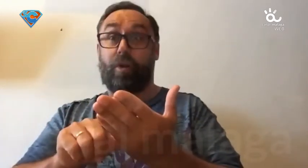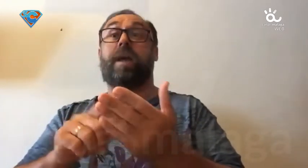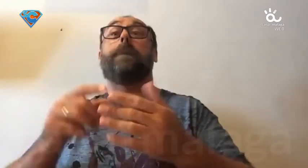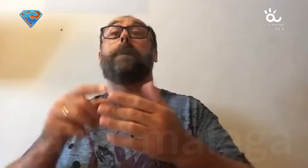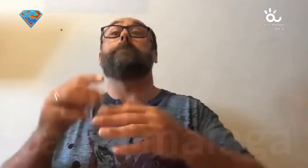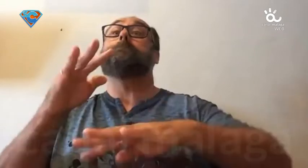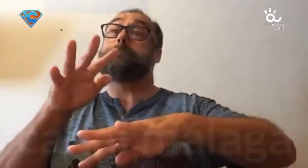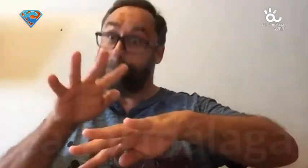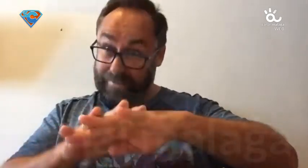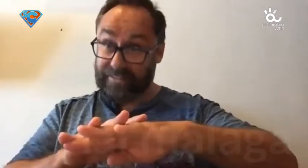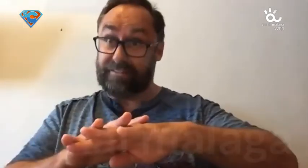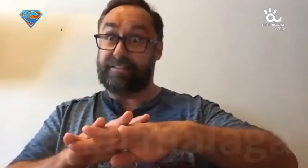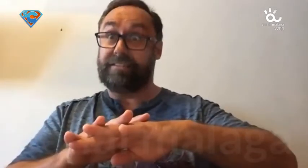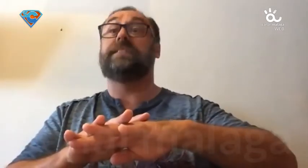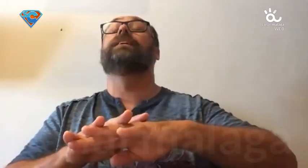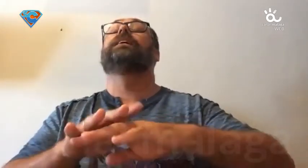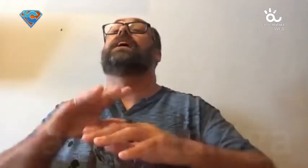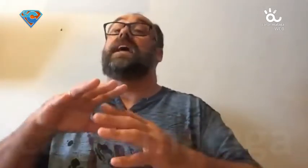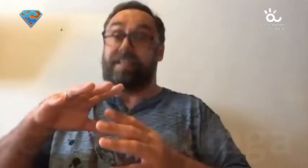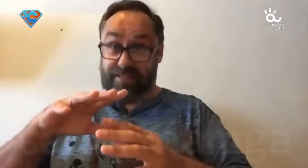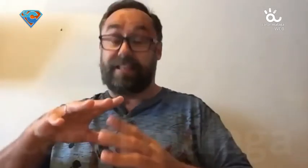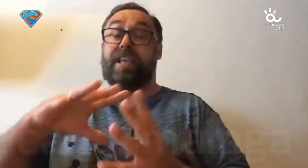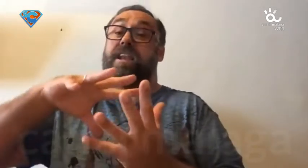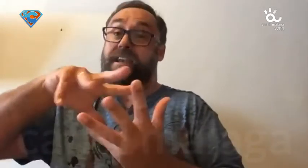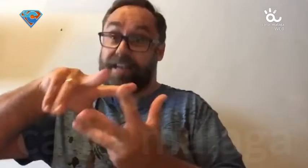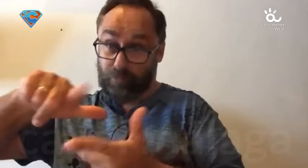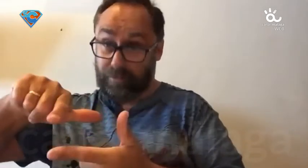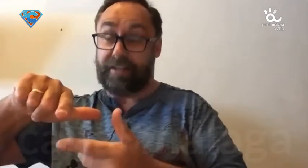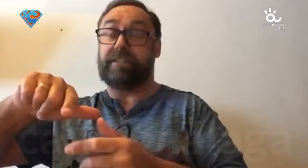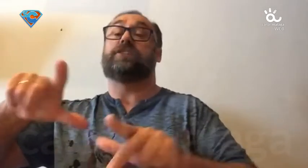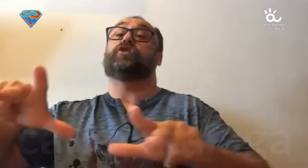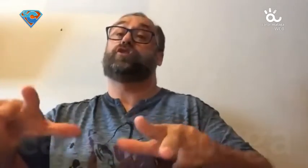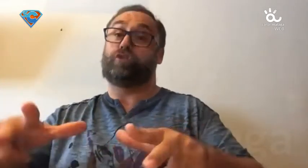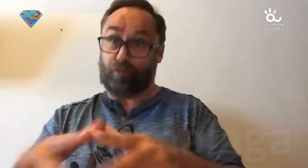áreas. La lengua, matemáticas,